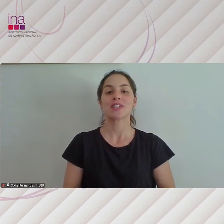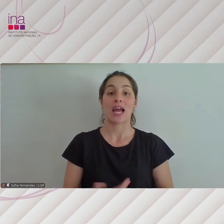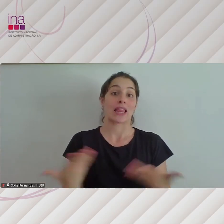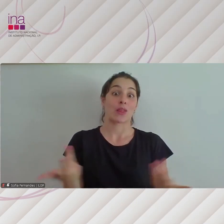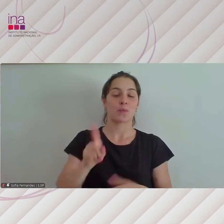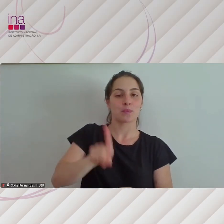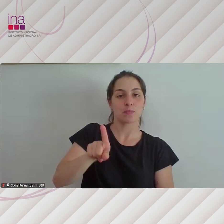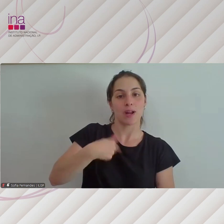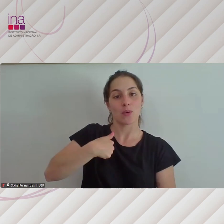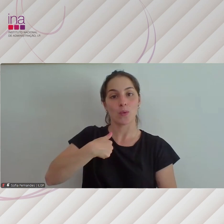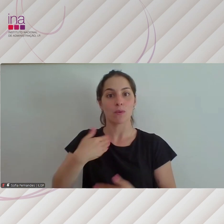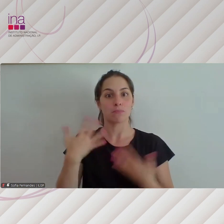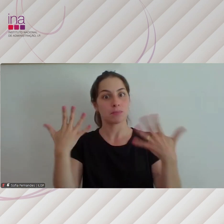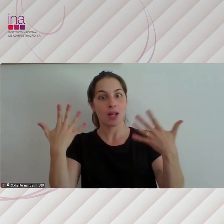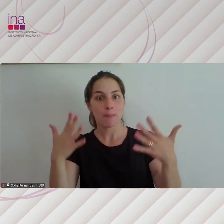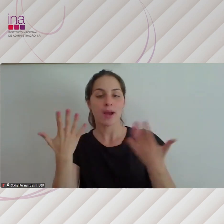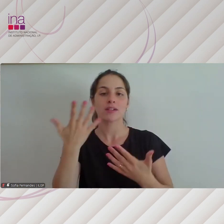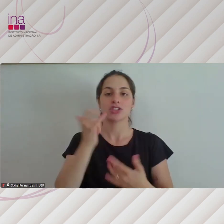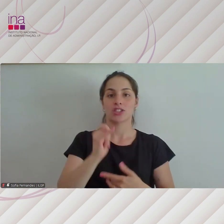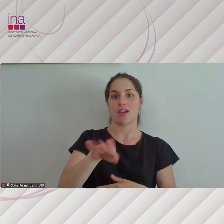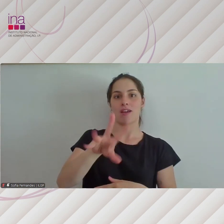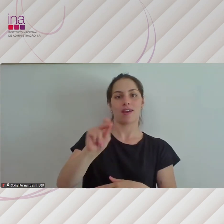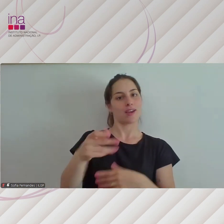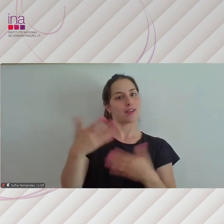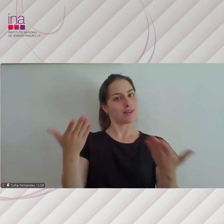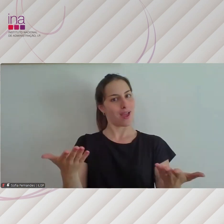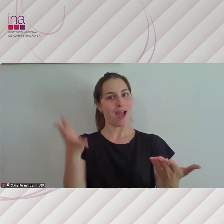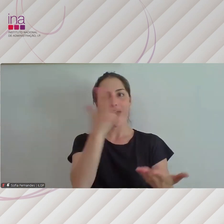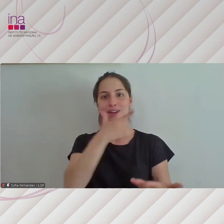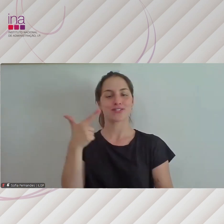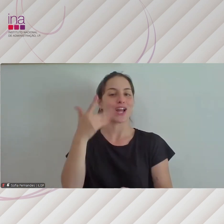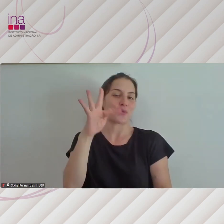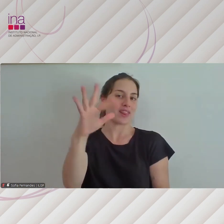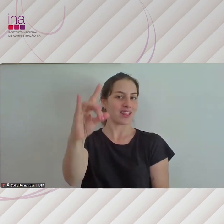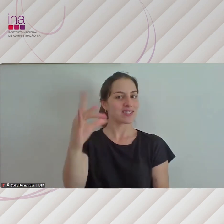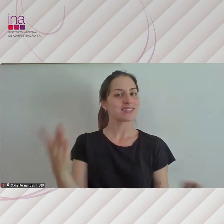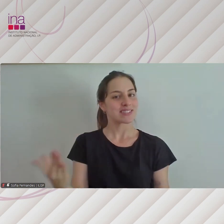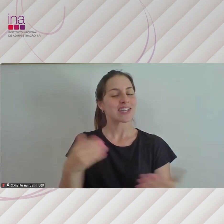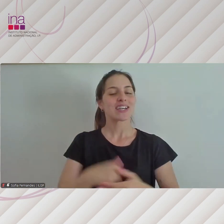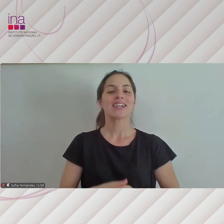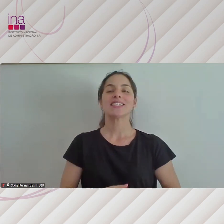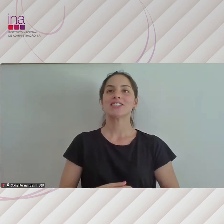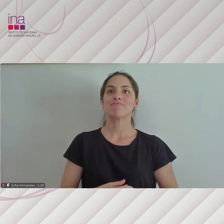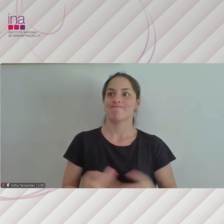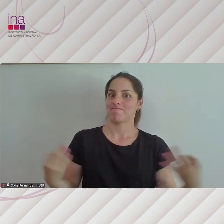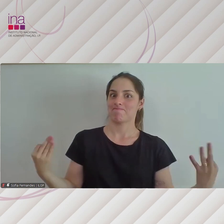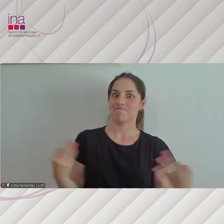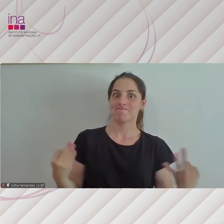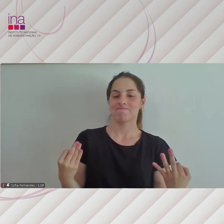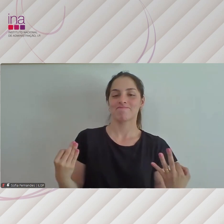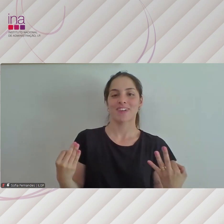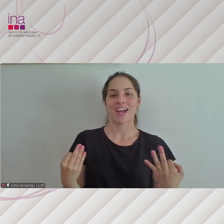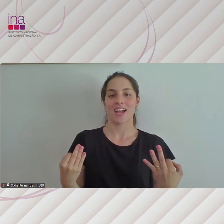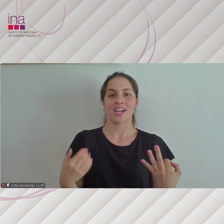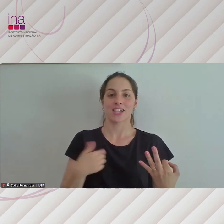lugar, quero dar os meus parabéns ao INA pelos seus 46 anos. E é de facto um verdadeiro gosto